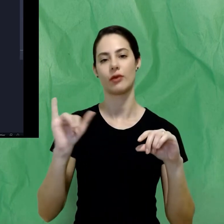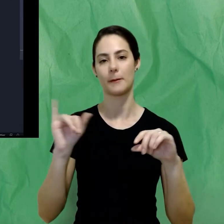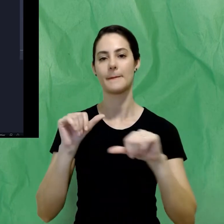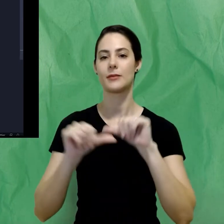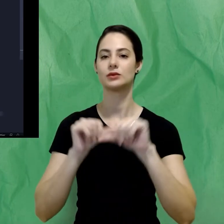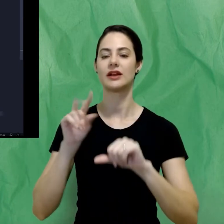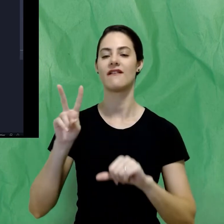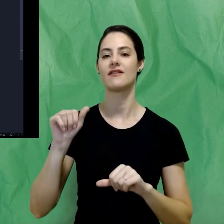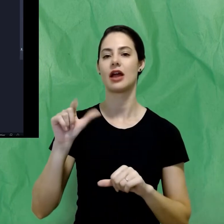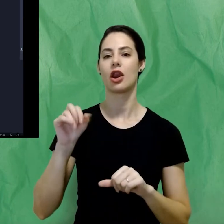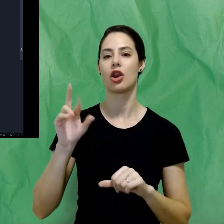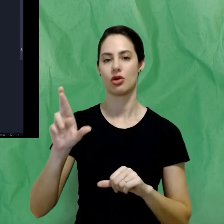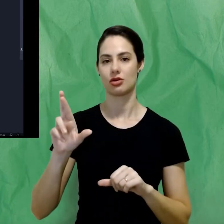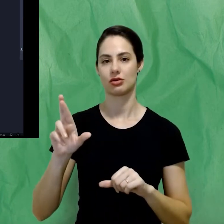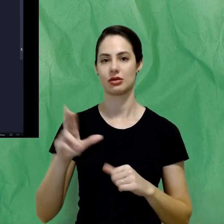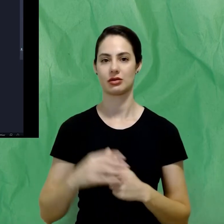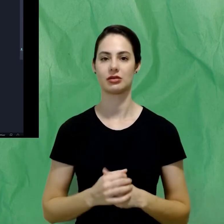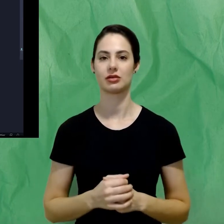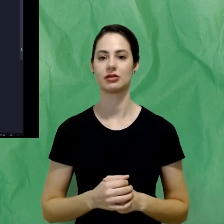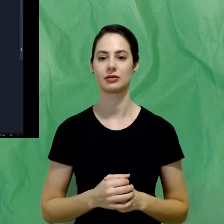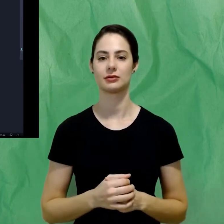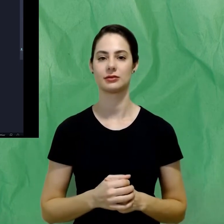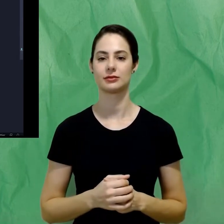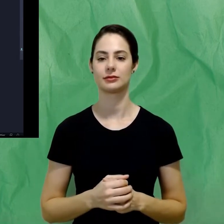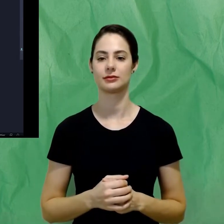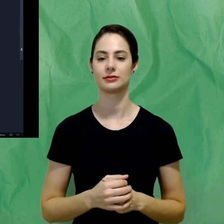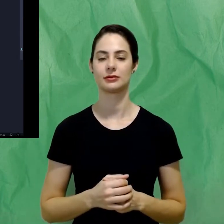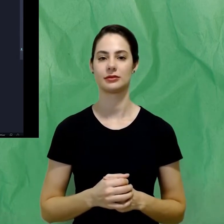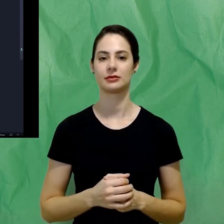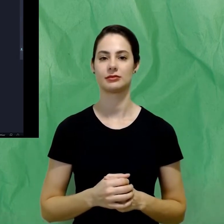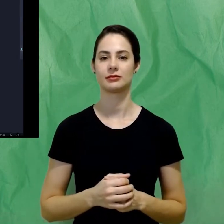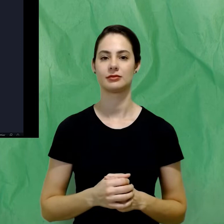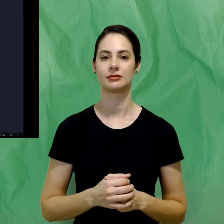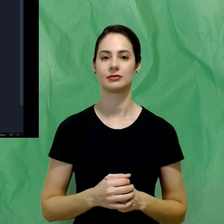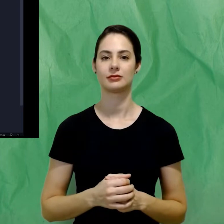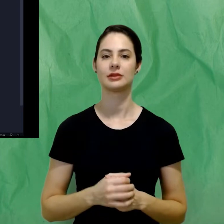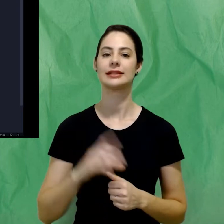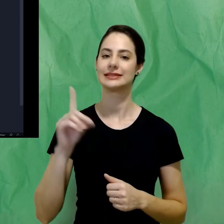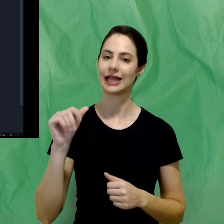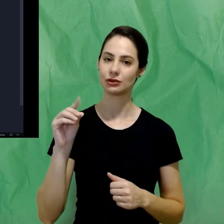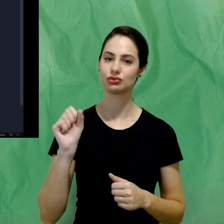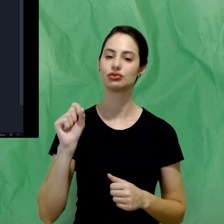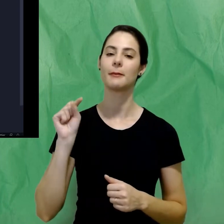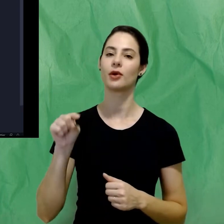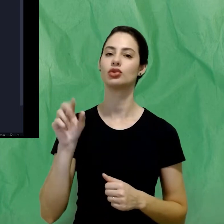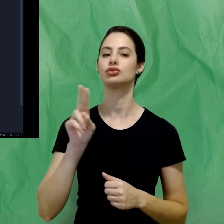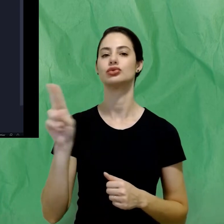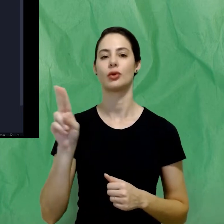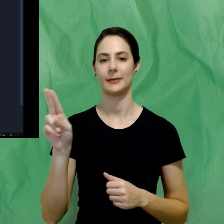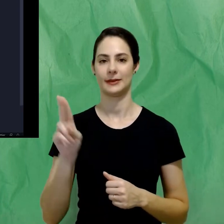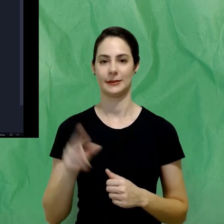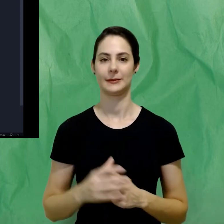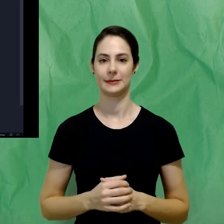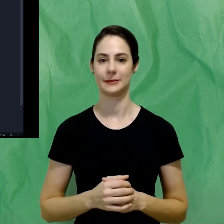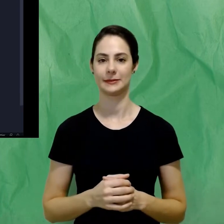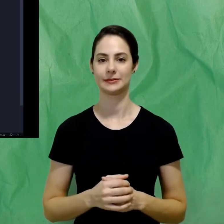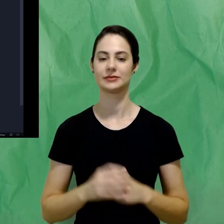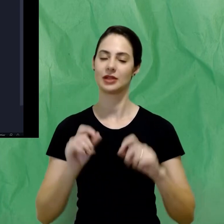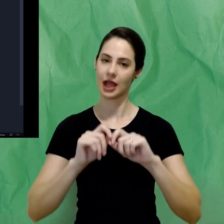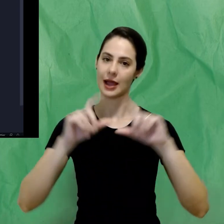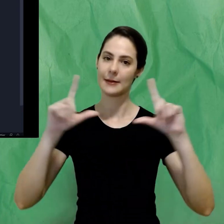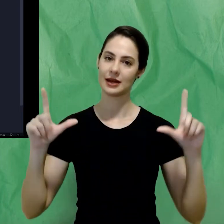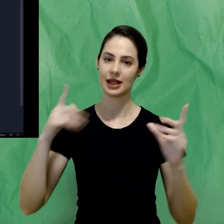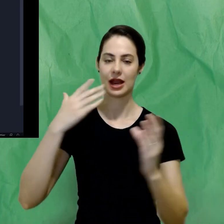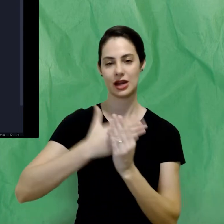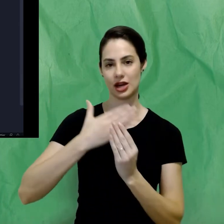o valor dela para ser igual ao valor do dados.nome. Dados.nome, então vai ter que mudar aqui para quando eu abrir esse